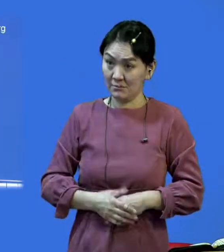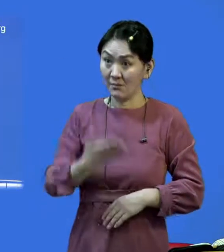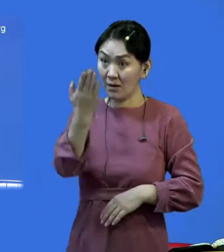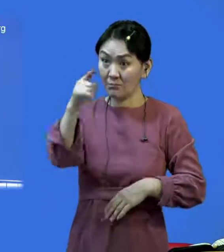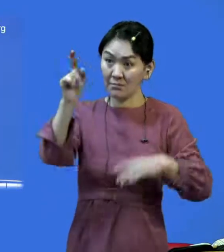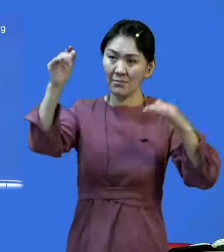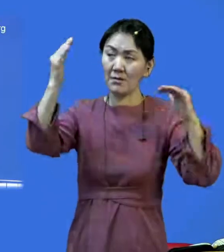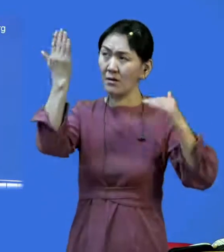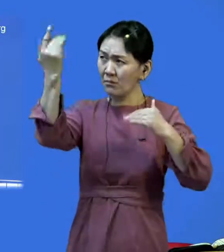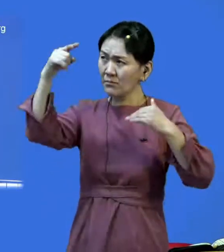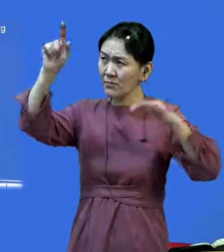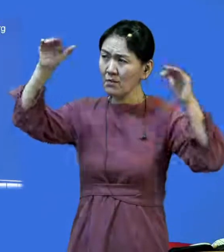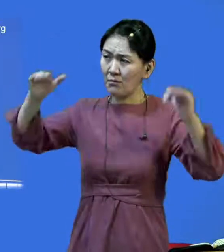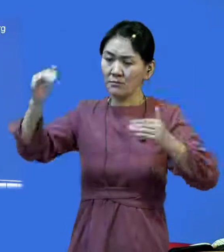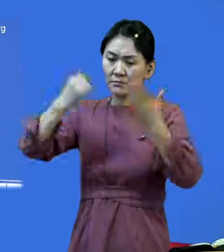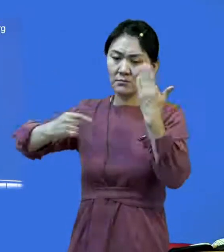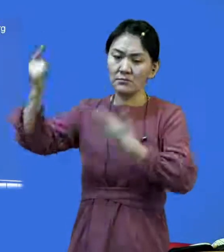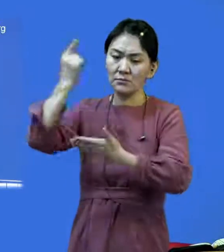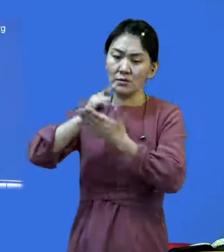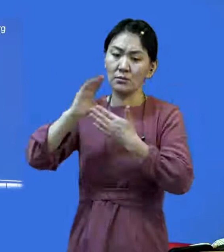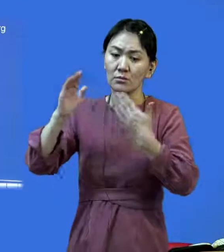хаанчлал ирдэг ба.